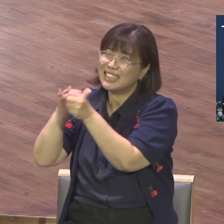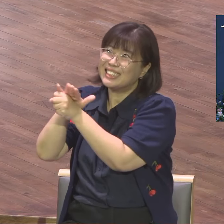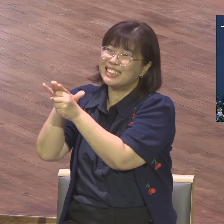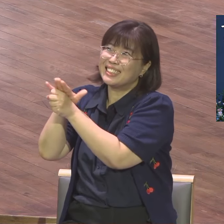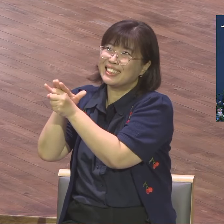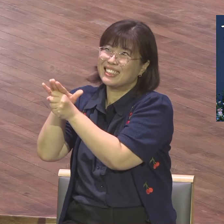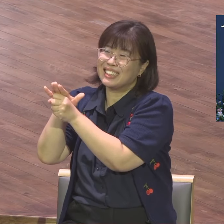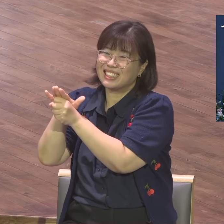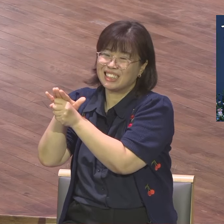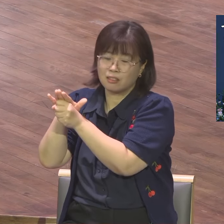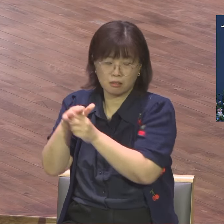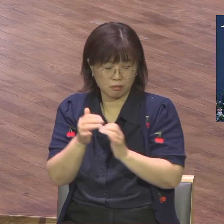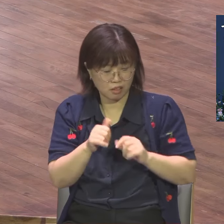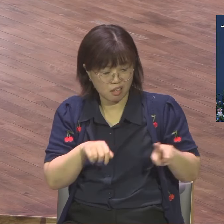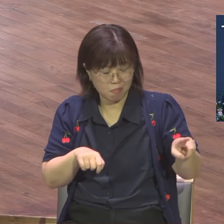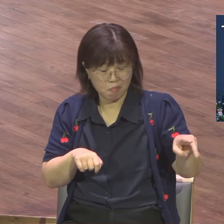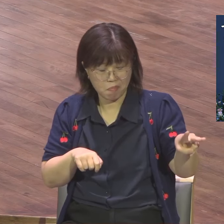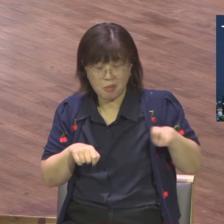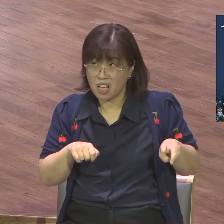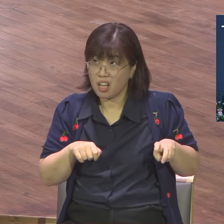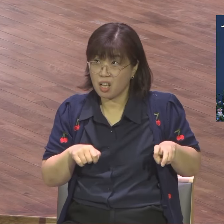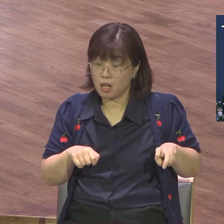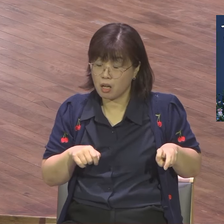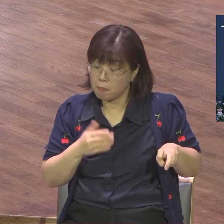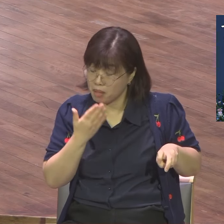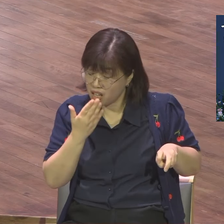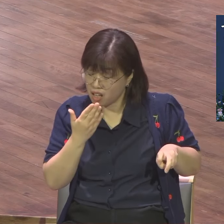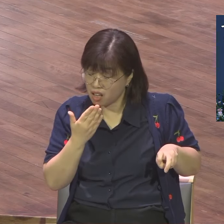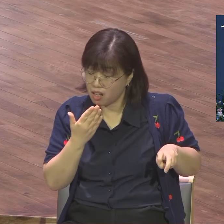판단해. 하나님 사랑하지 않는 사람.